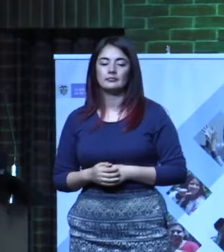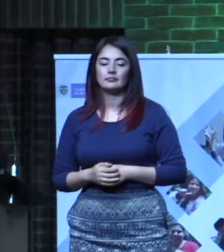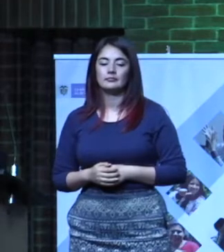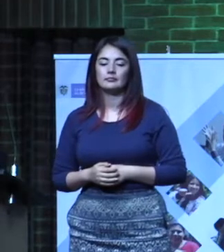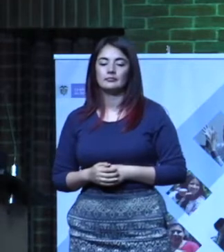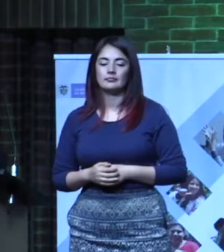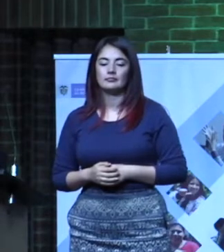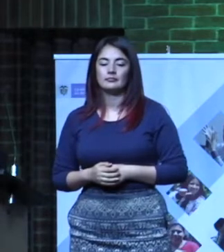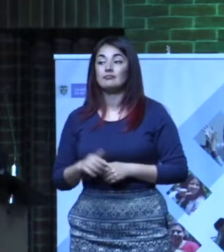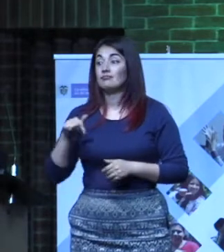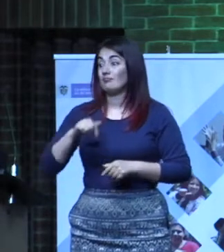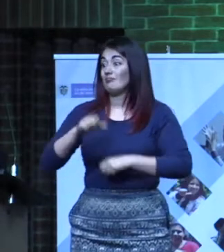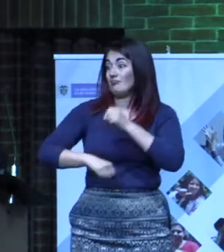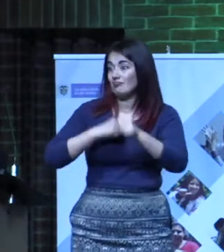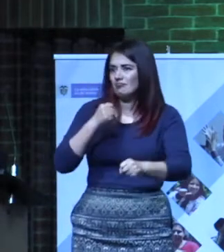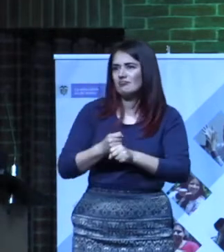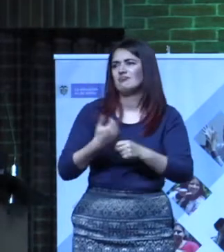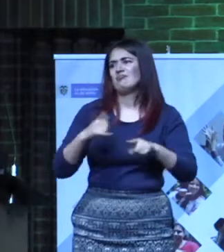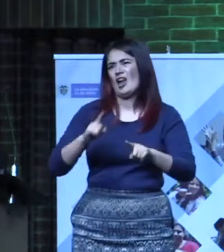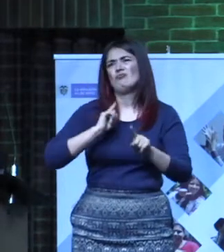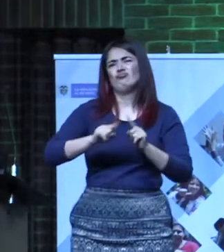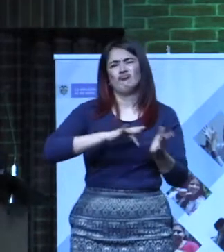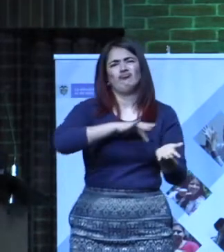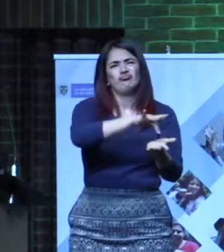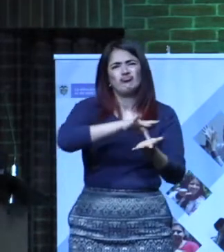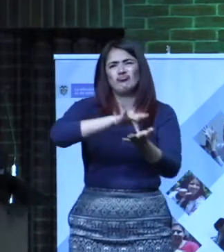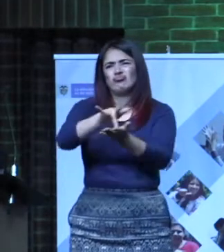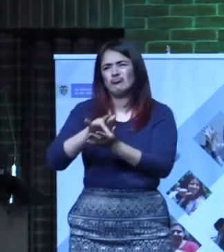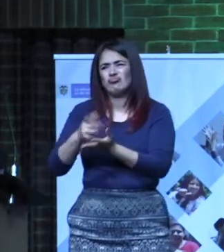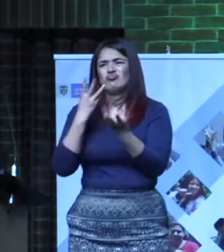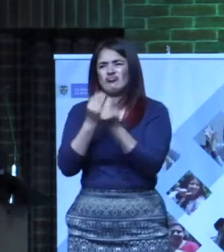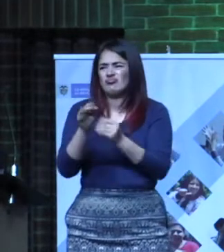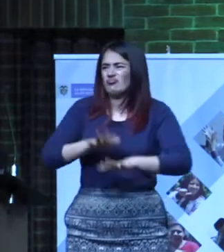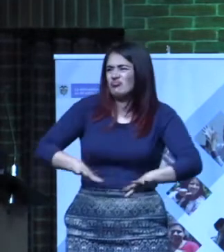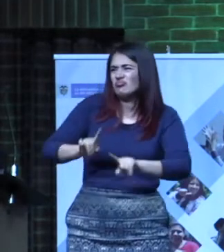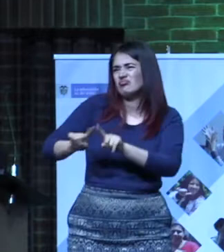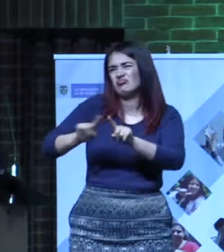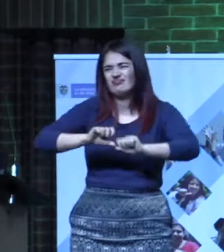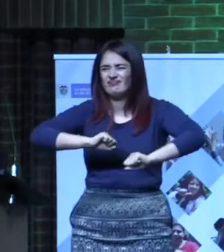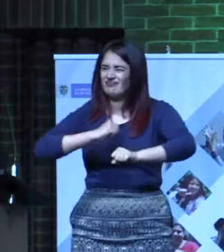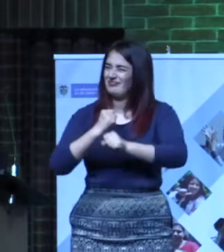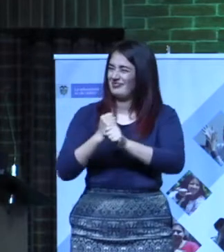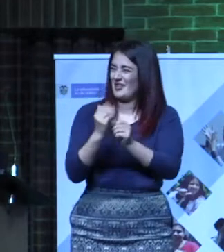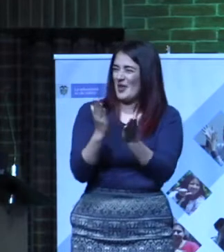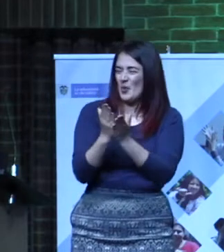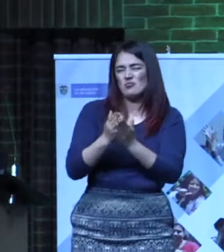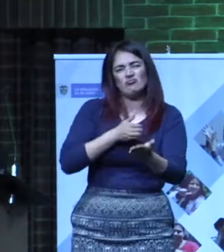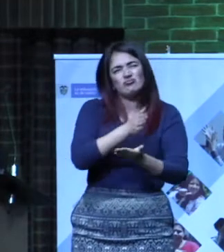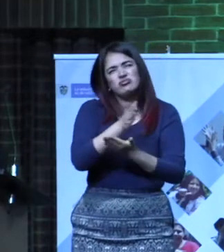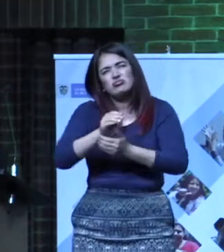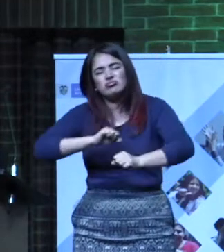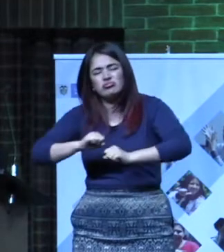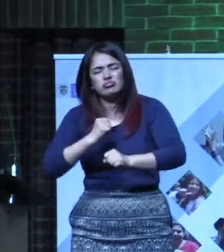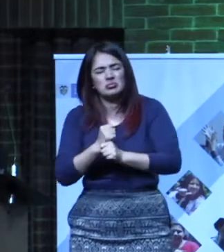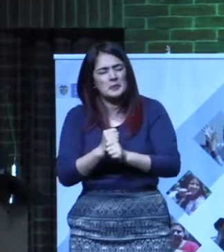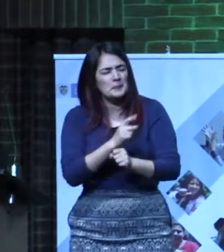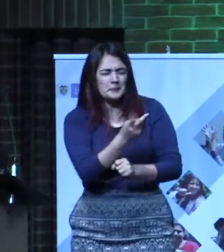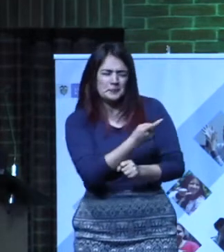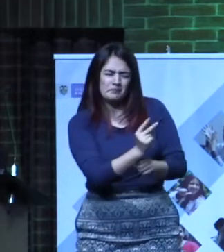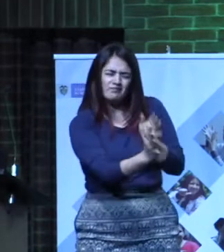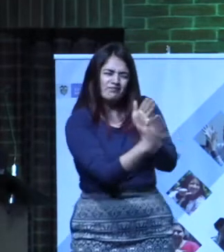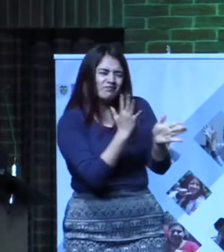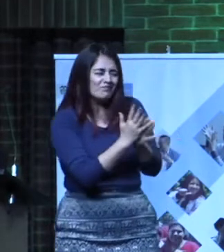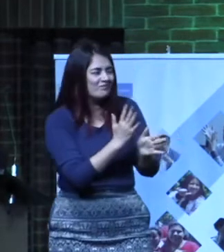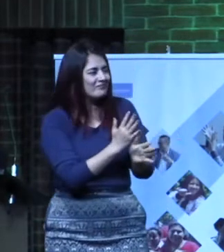año, porque ambos participaron de diferentes maneras en cosas de las que hacemos en gestión educativa, por favor nos